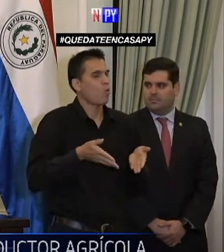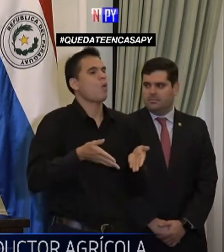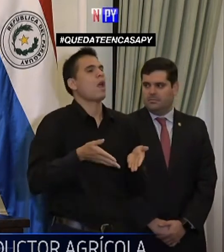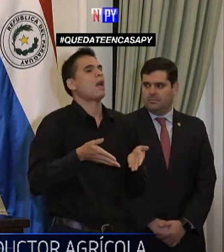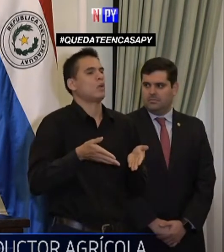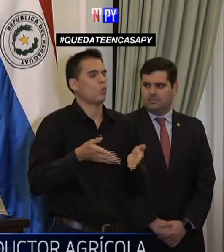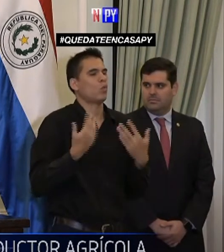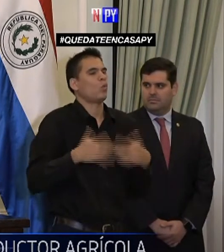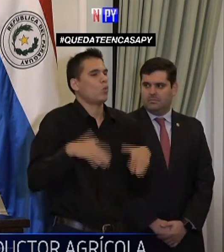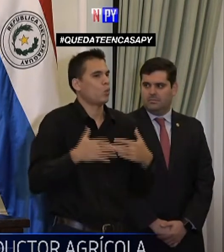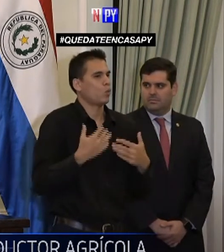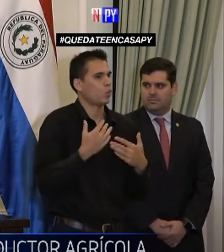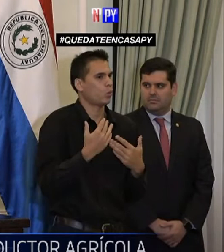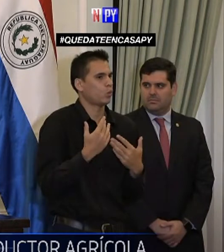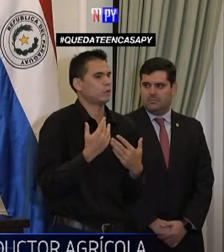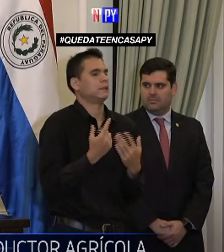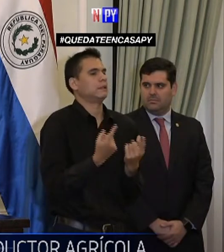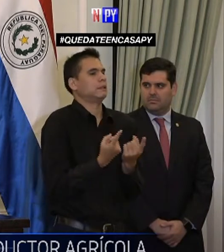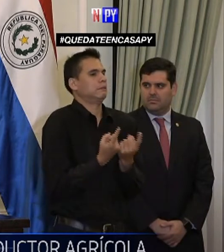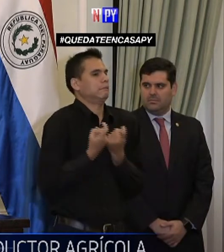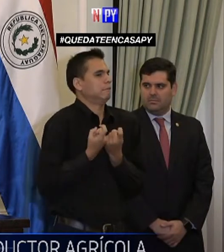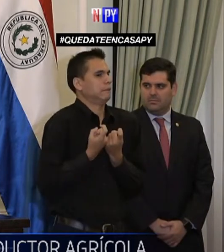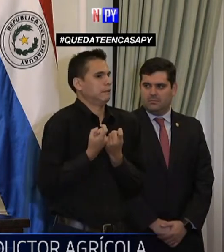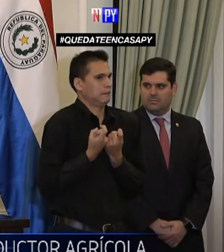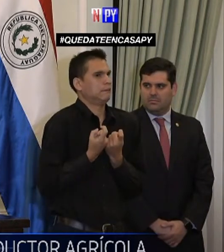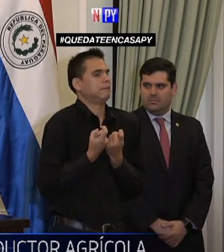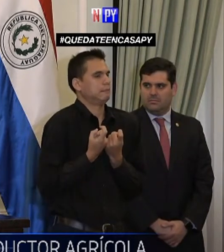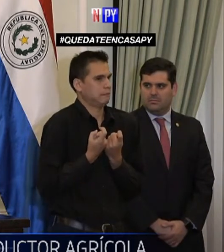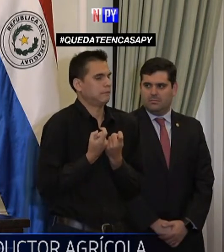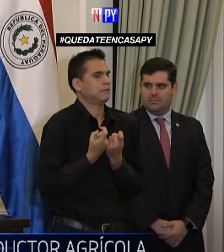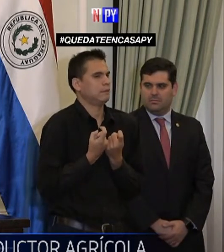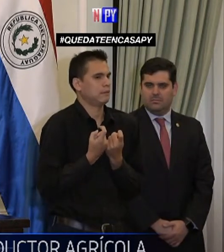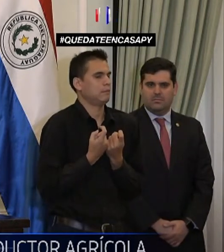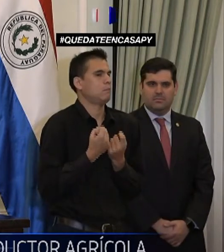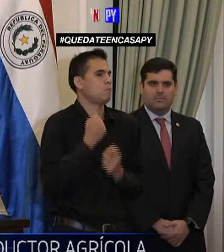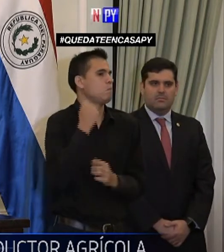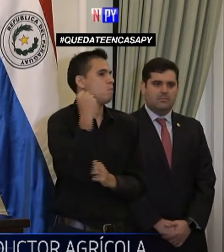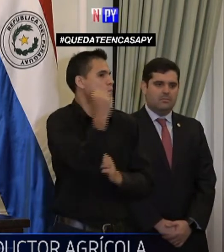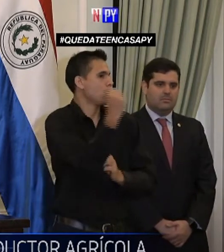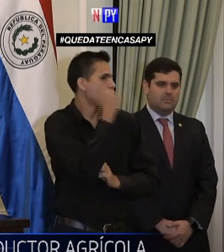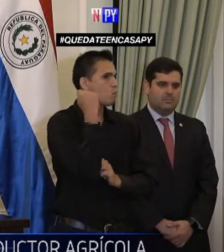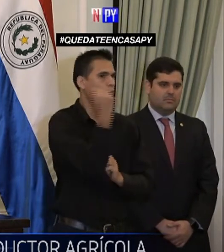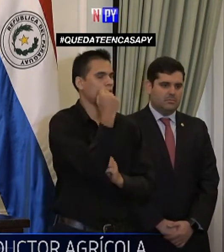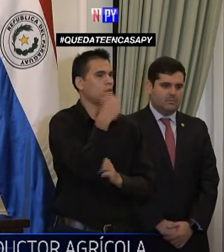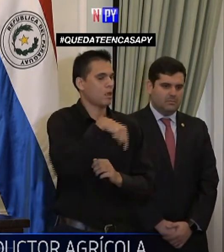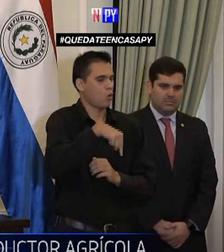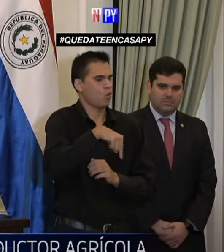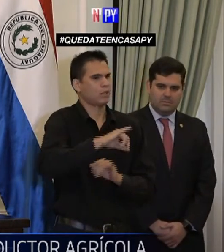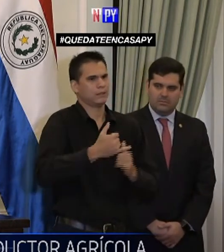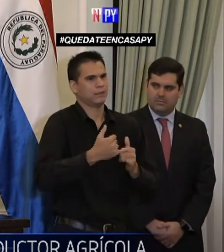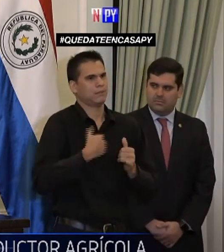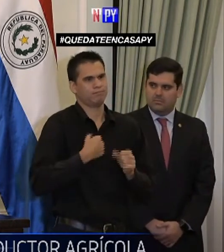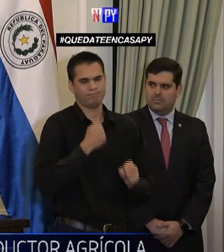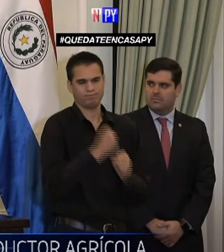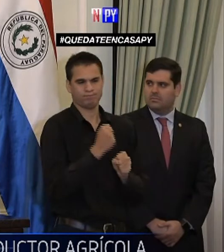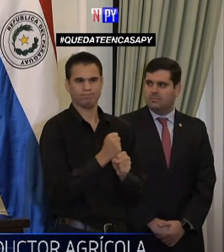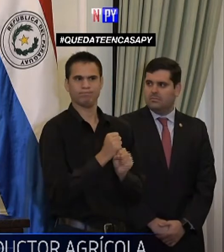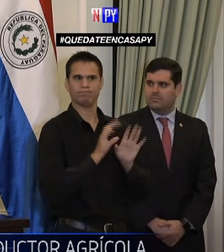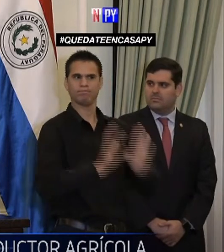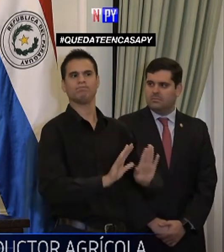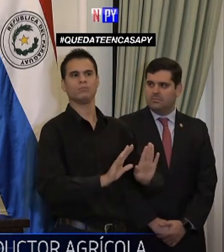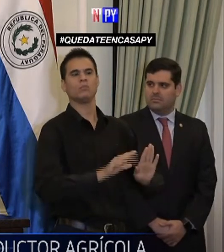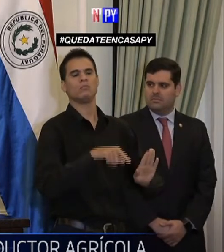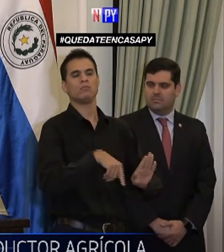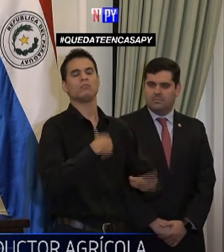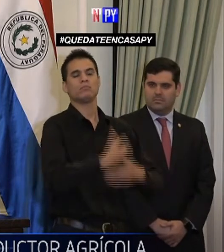la necesidad de llegar a ese punto. Vamos a dejar las bases. Esto va a llevar un tiempo importante, años,